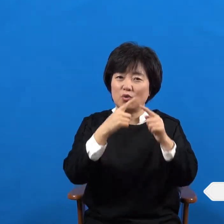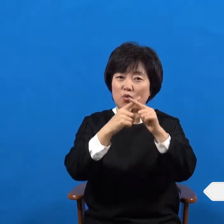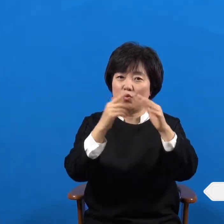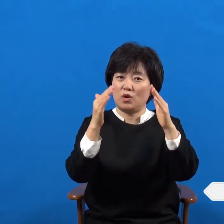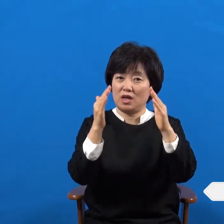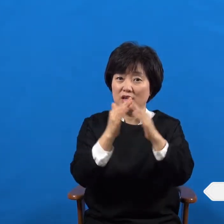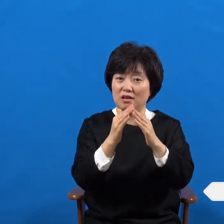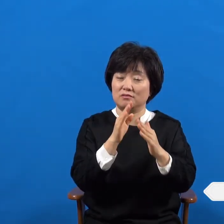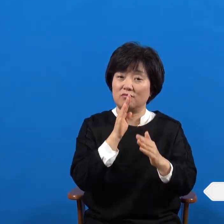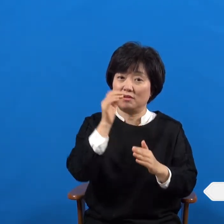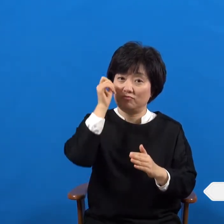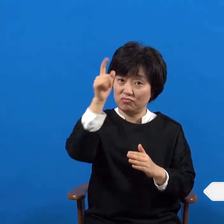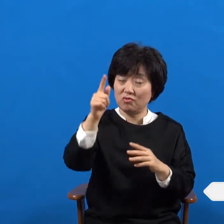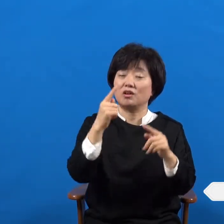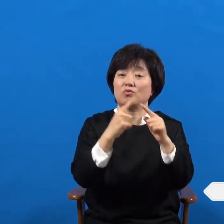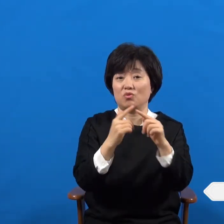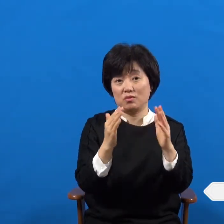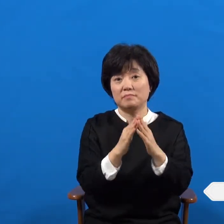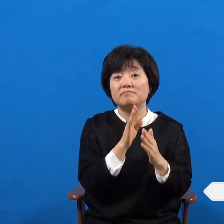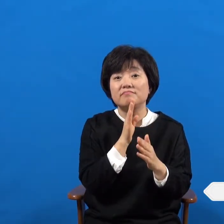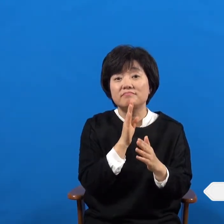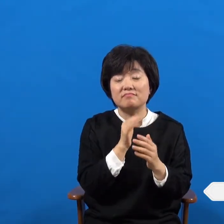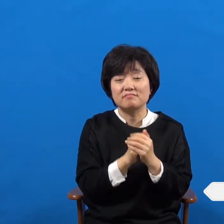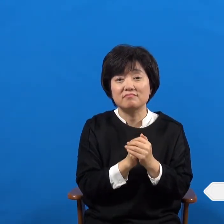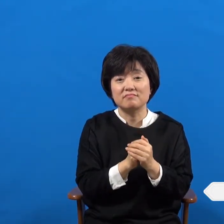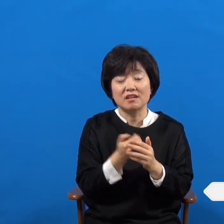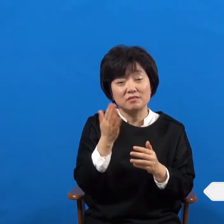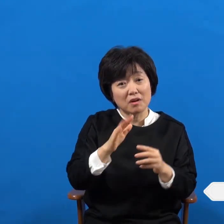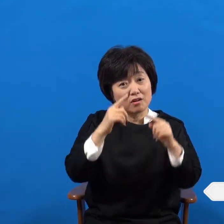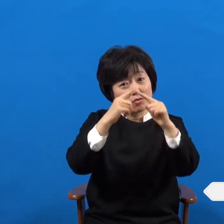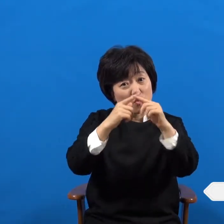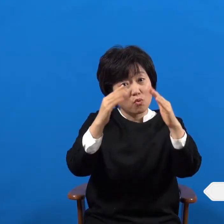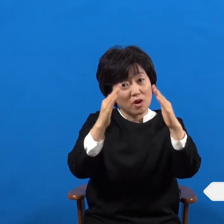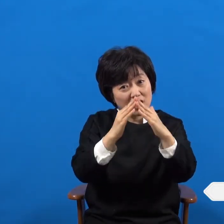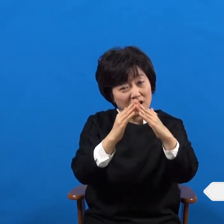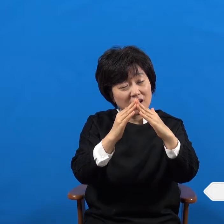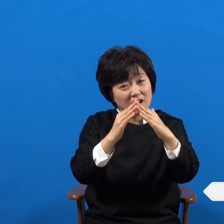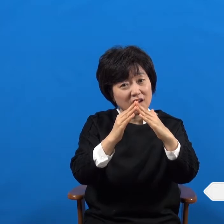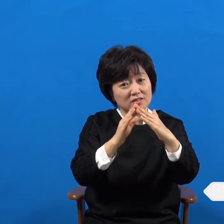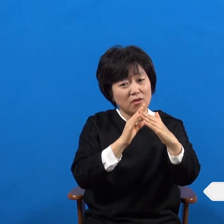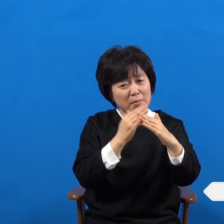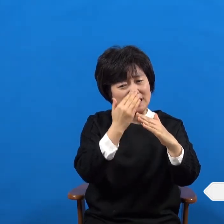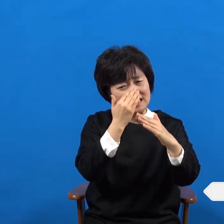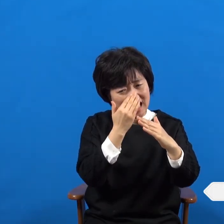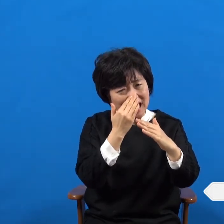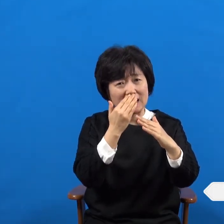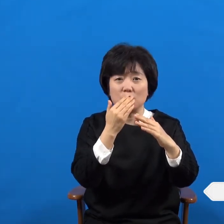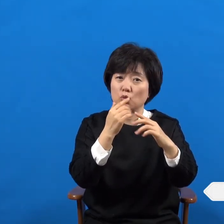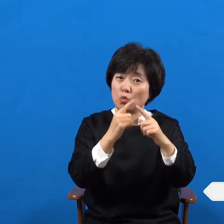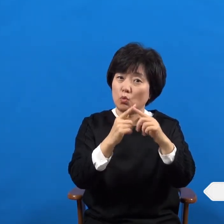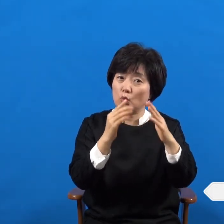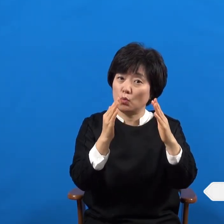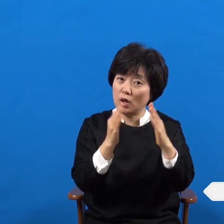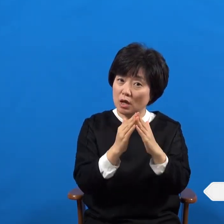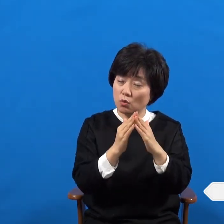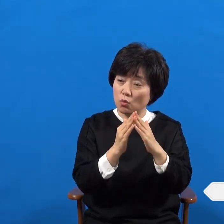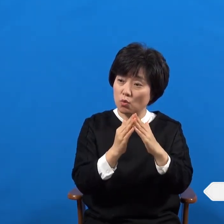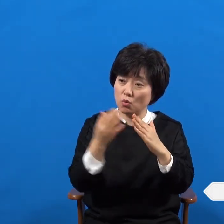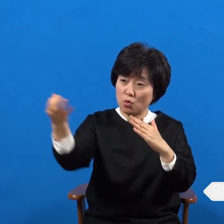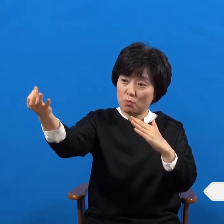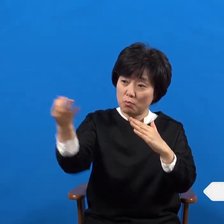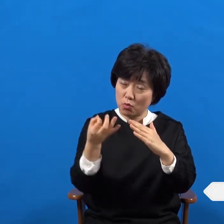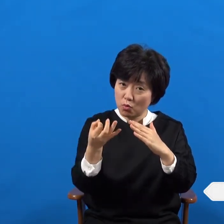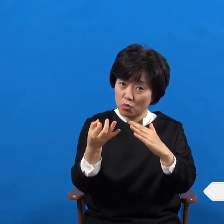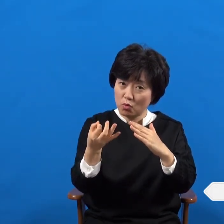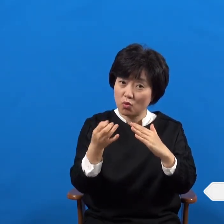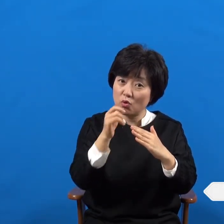저희 교회 참 훌륭한 교회입니다. 그러나 우리 교회가 정말 착한 교회로 일컬음을 받고